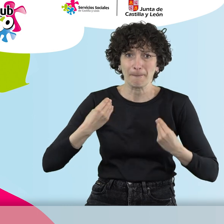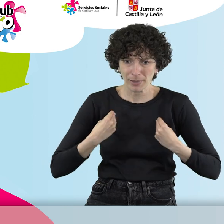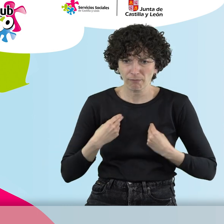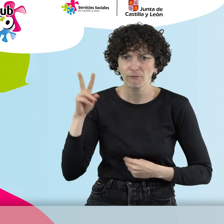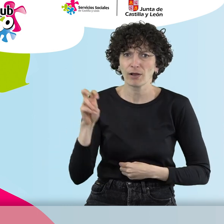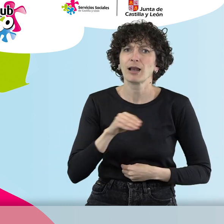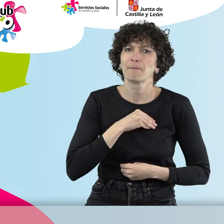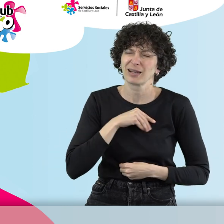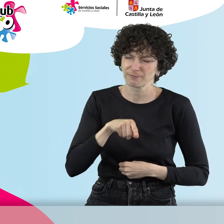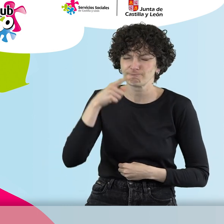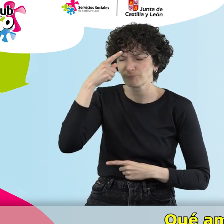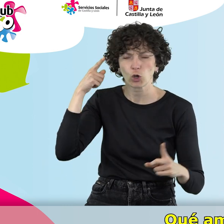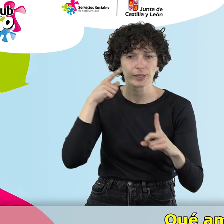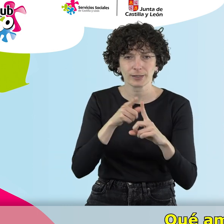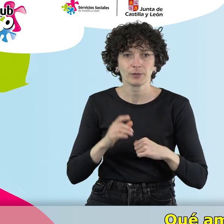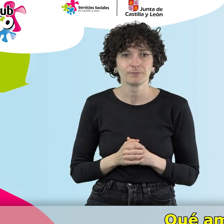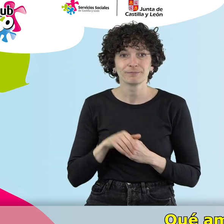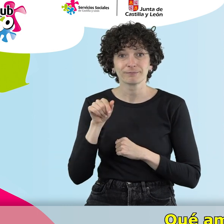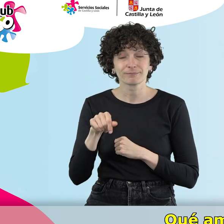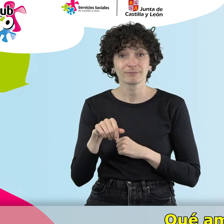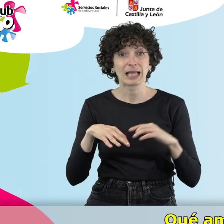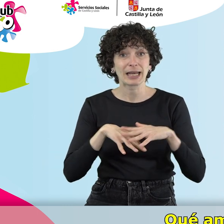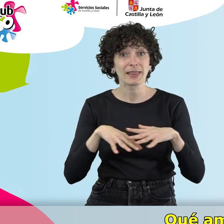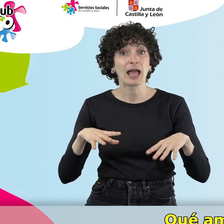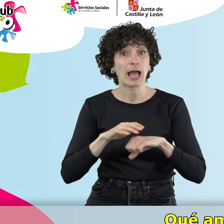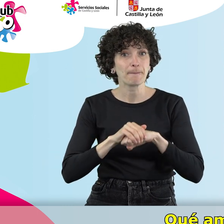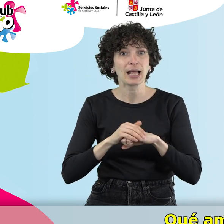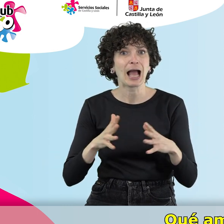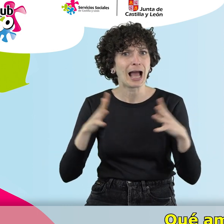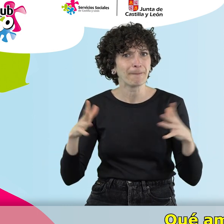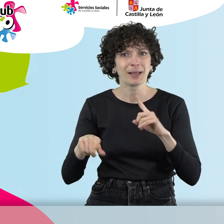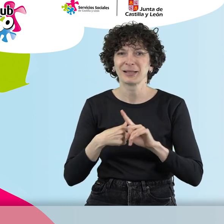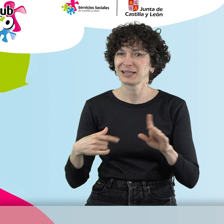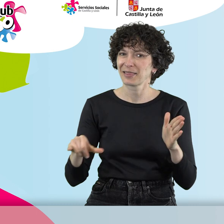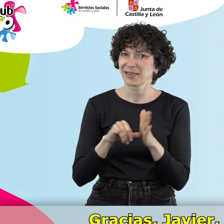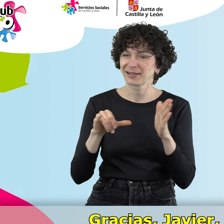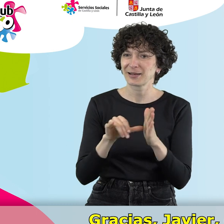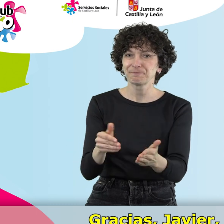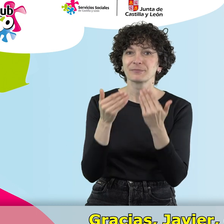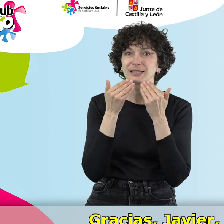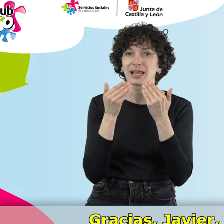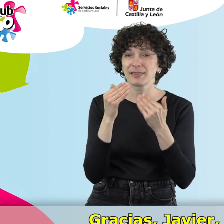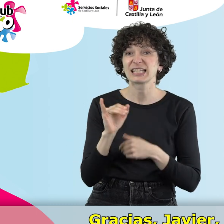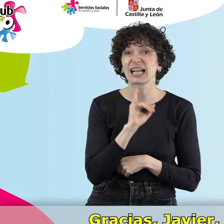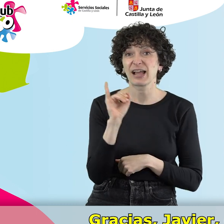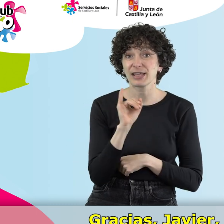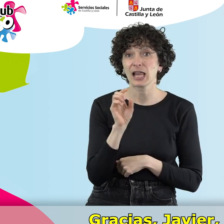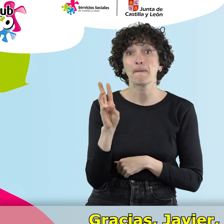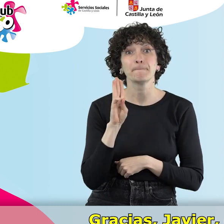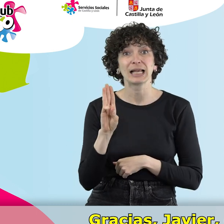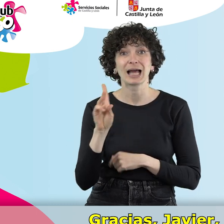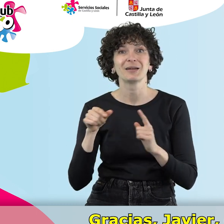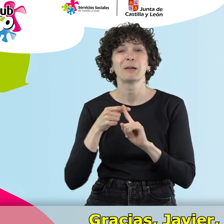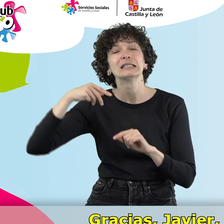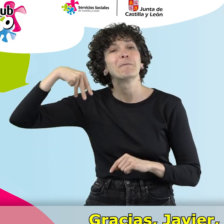pena ser vividas. ¡Qué amplia y qué cercana es esta red amiga! Gracias, Javier, gracias,